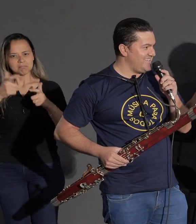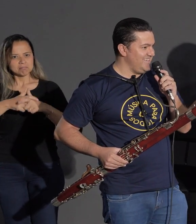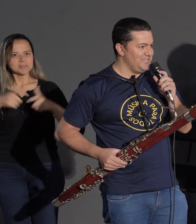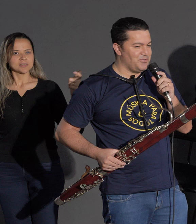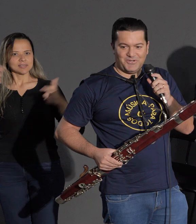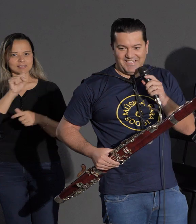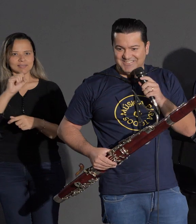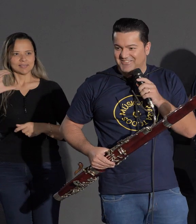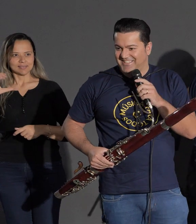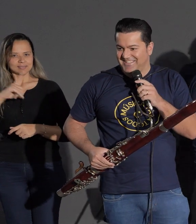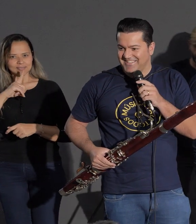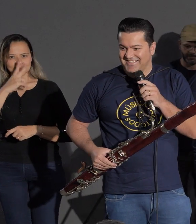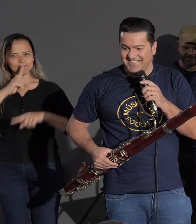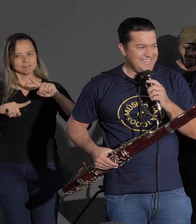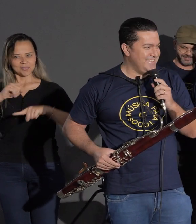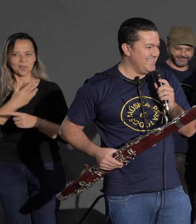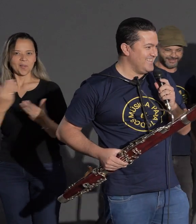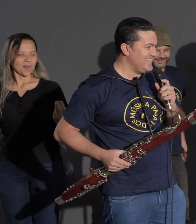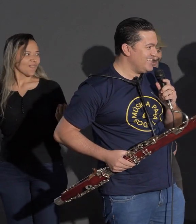Santa Catarina e oboés estão aqui, né?